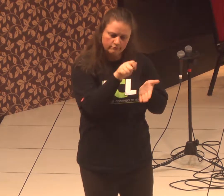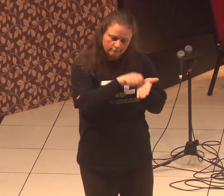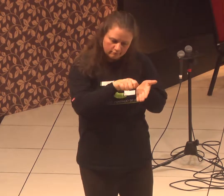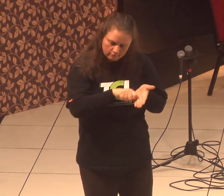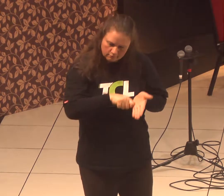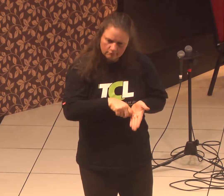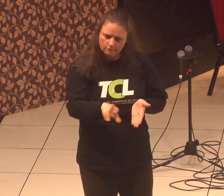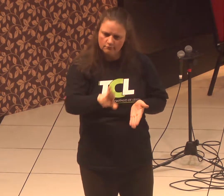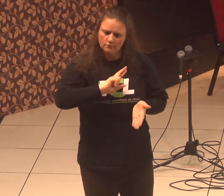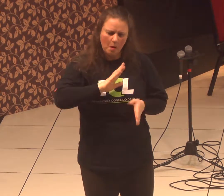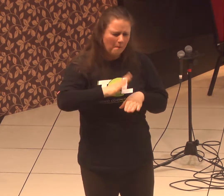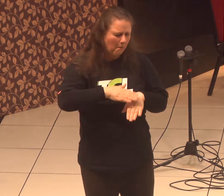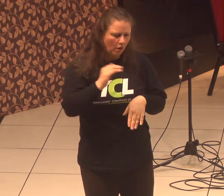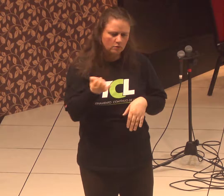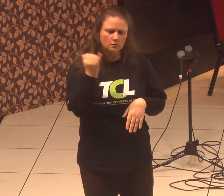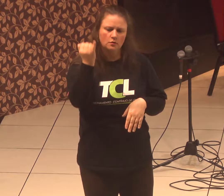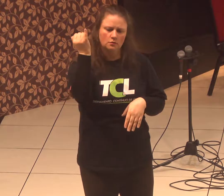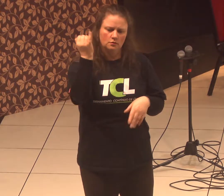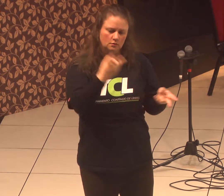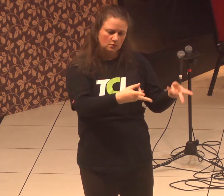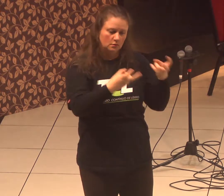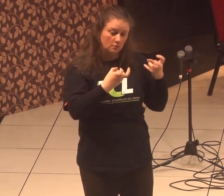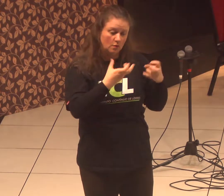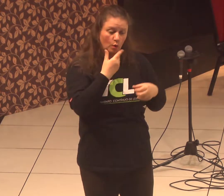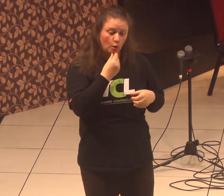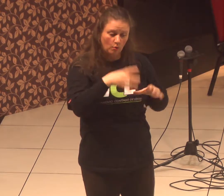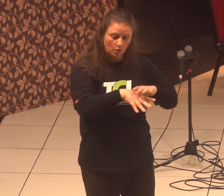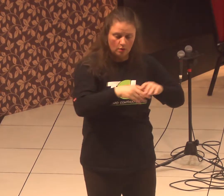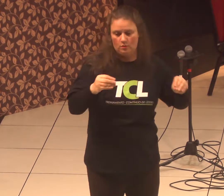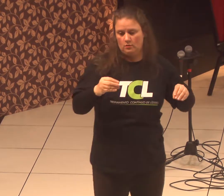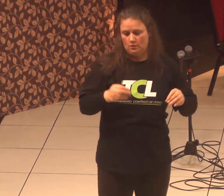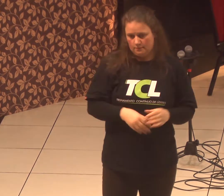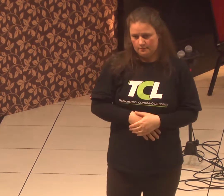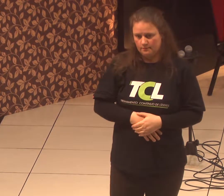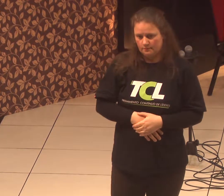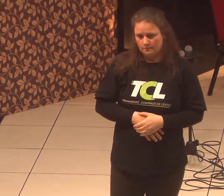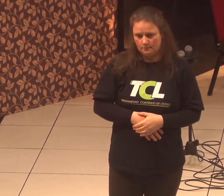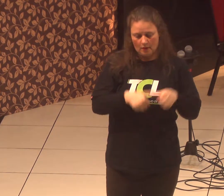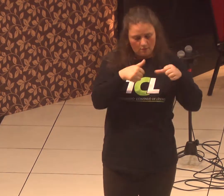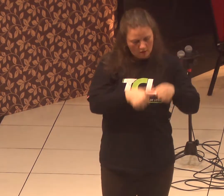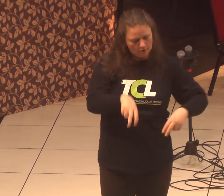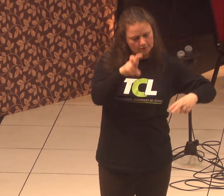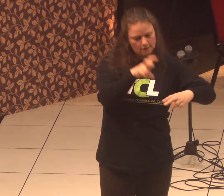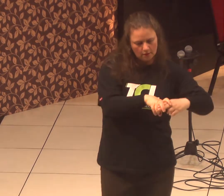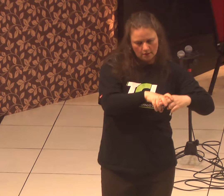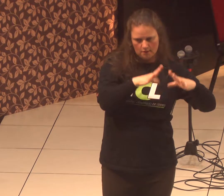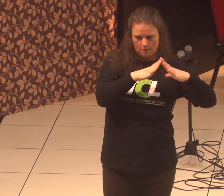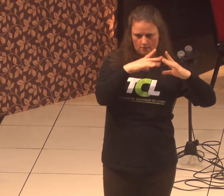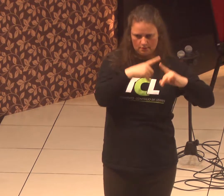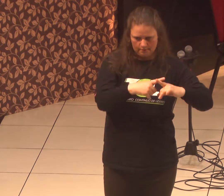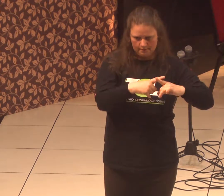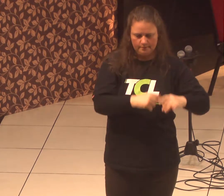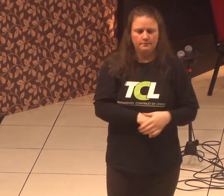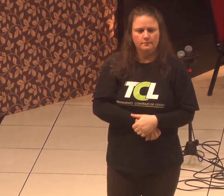Qual é o fato mais relevante que você enxerga na cura desse homem que havia sido colocado à porta do templo? Anote sua resposta, por favor.